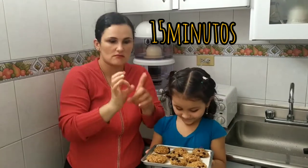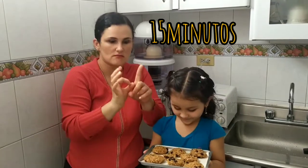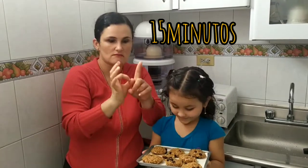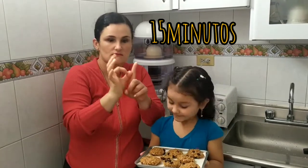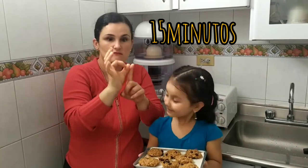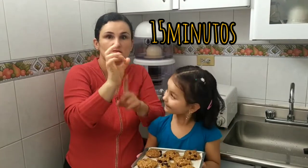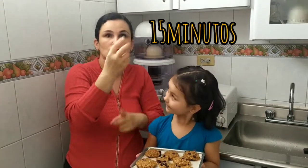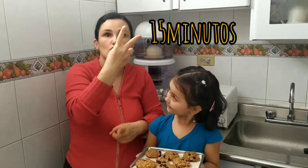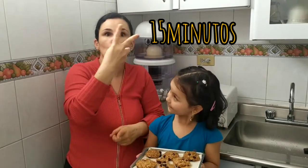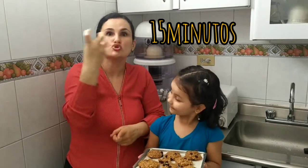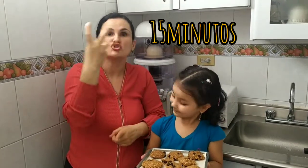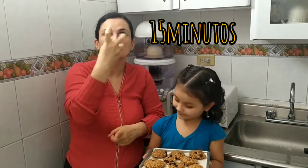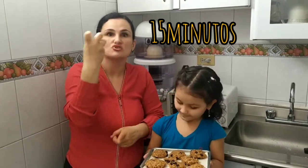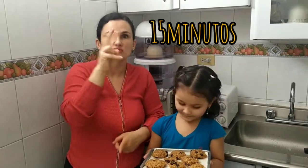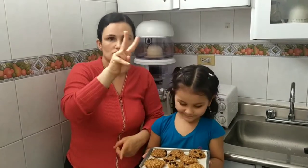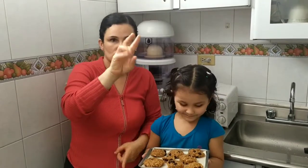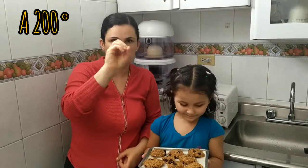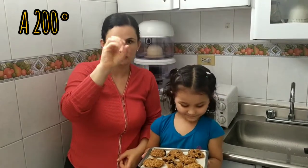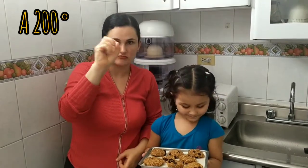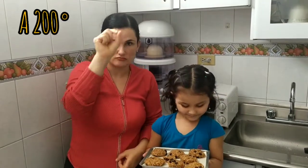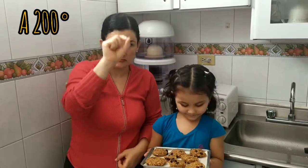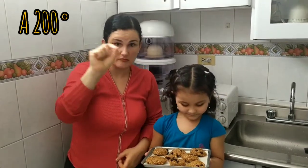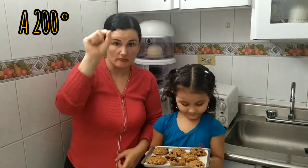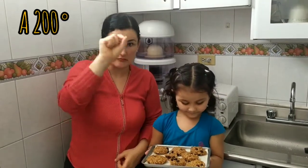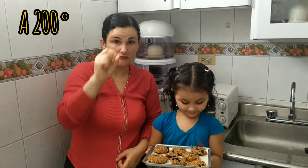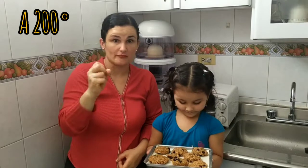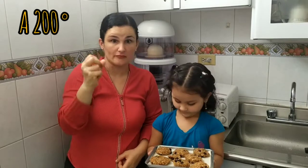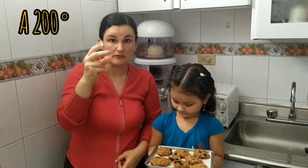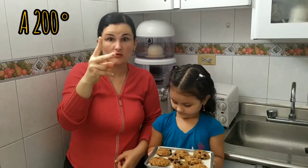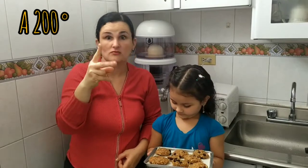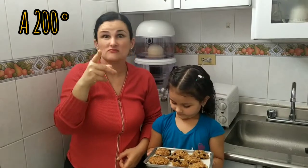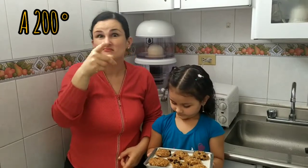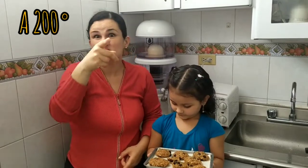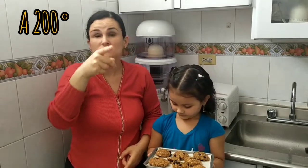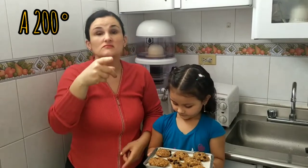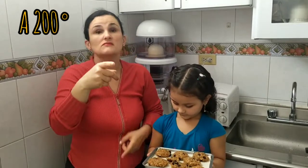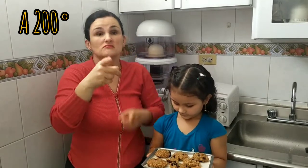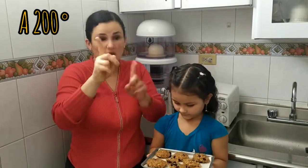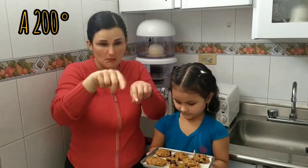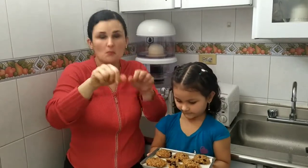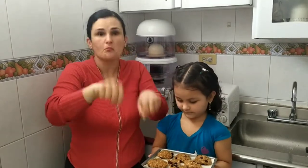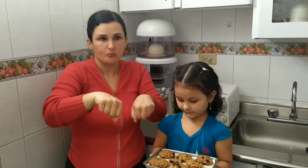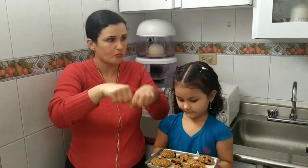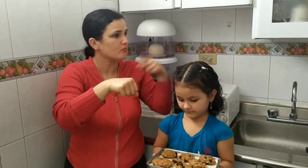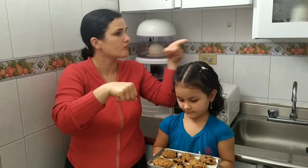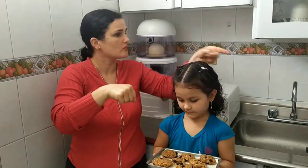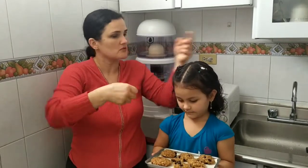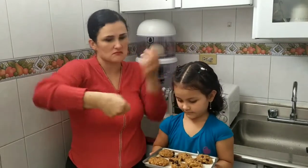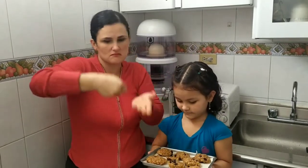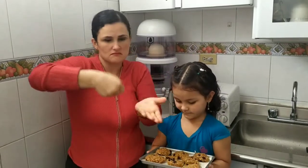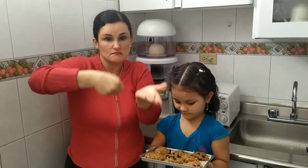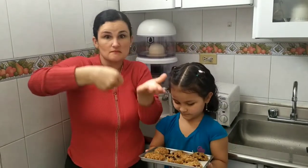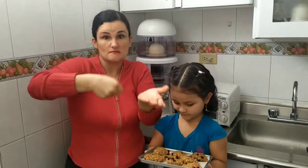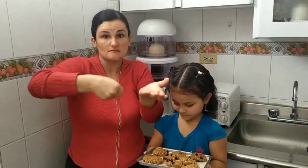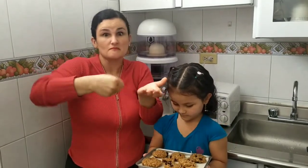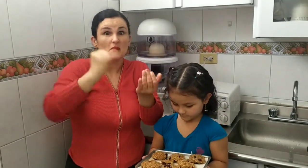A un calor de 200 grados. También lo pueden hacer en la